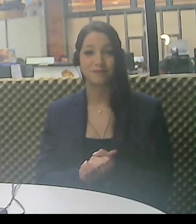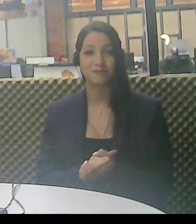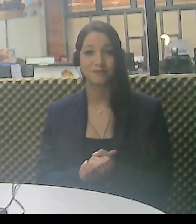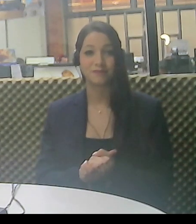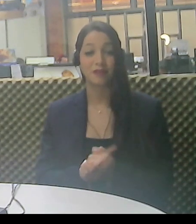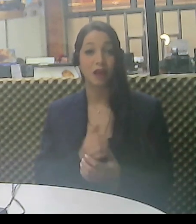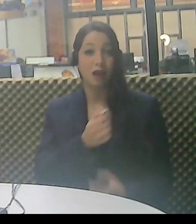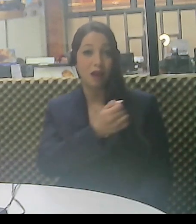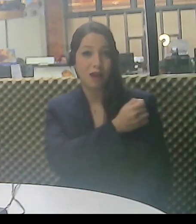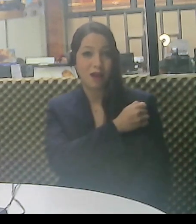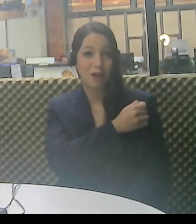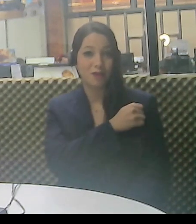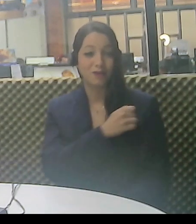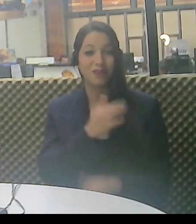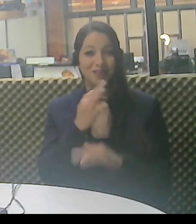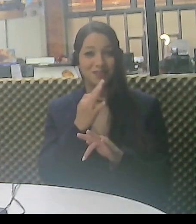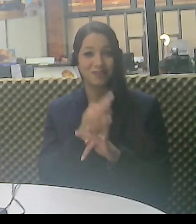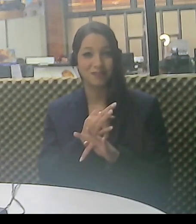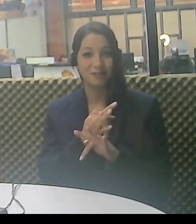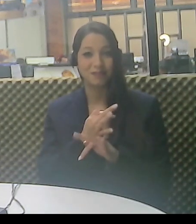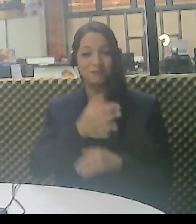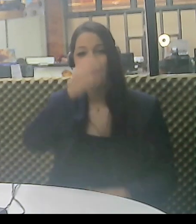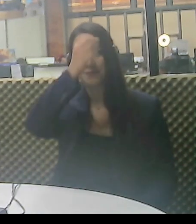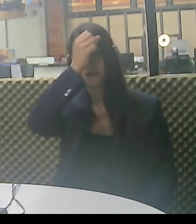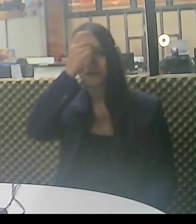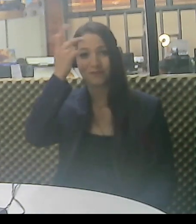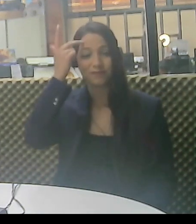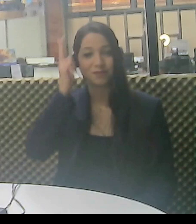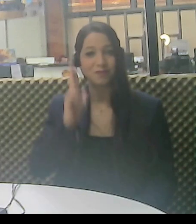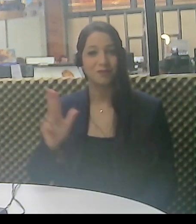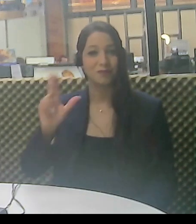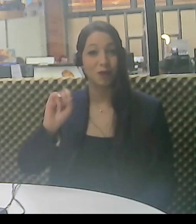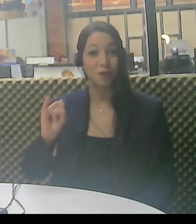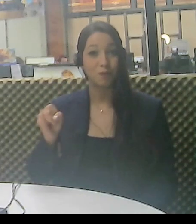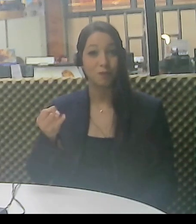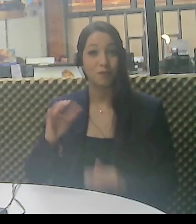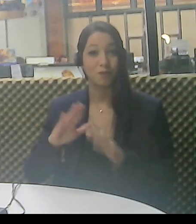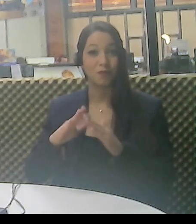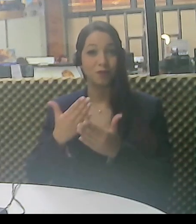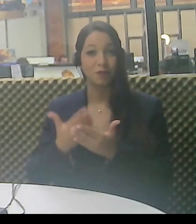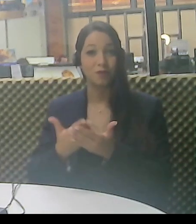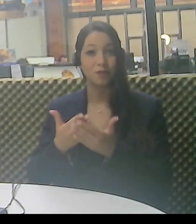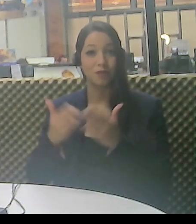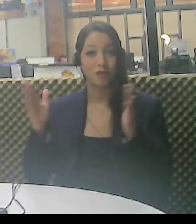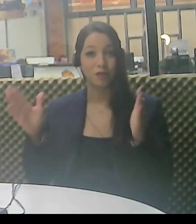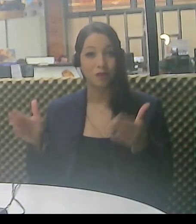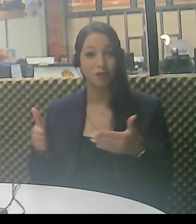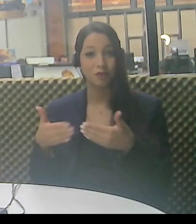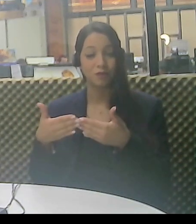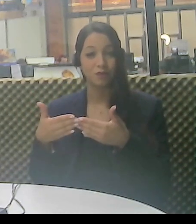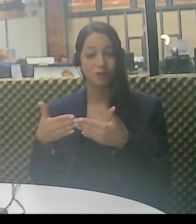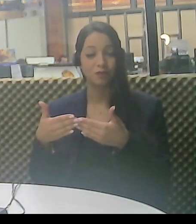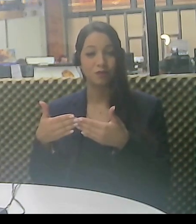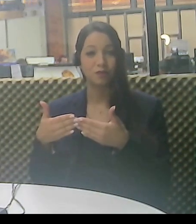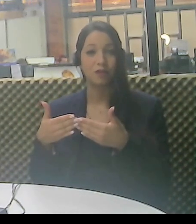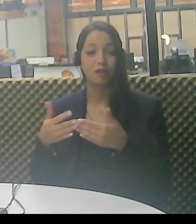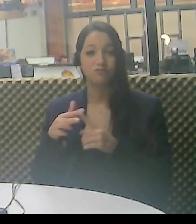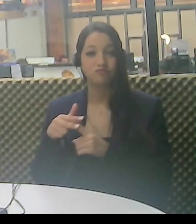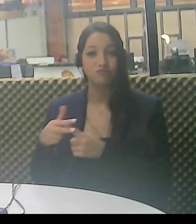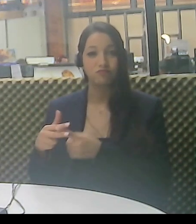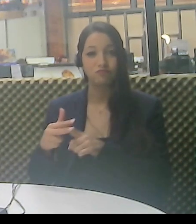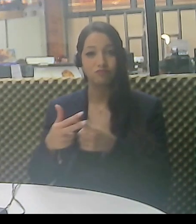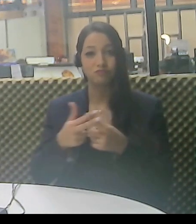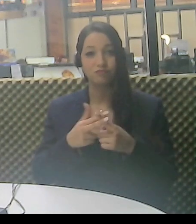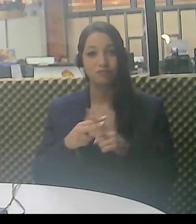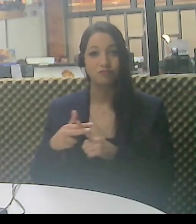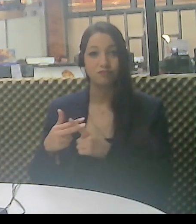Enquanto os estudantes curtem as férias escolares, a Prefeitura de Uberlândia aproveita que as escolas municipais estão em recesso para fazer melhorias